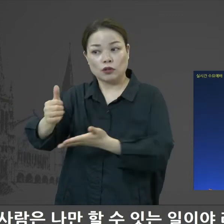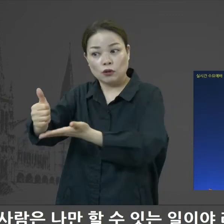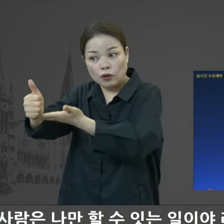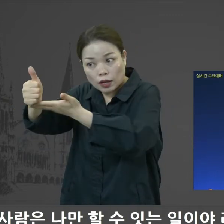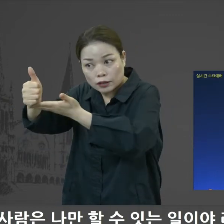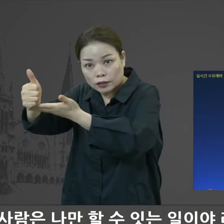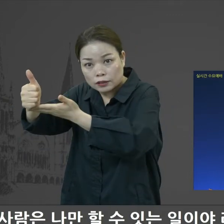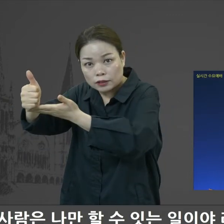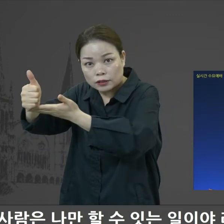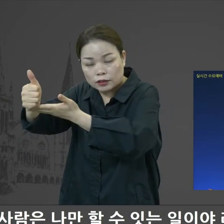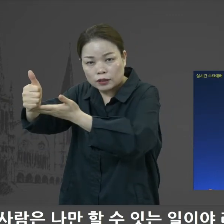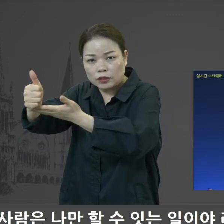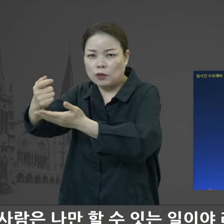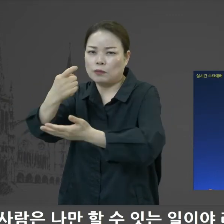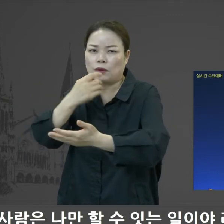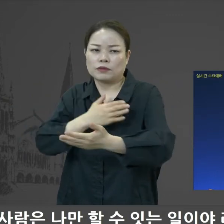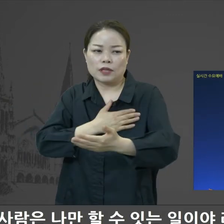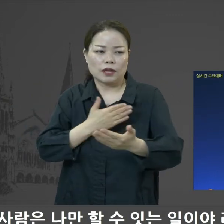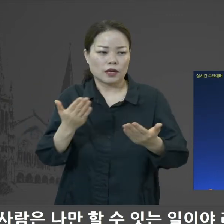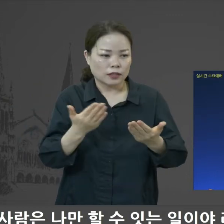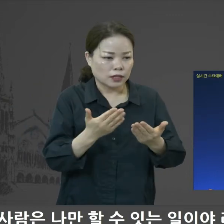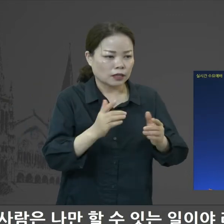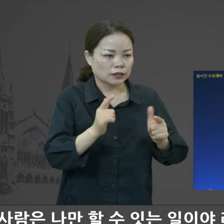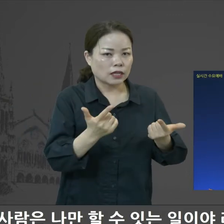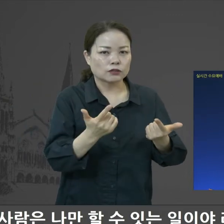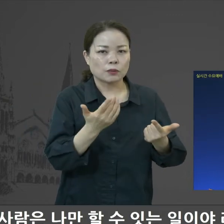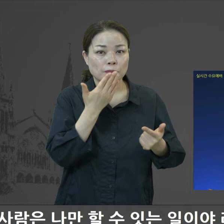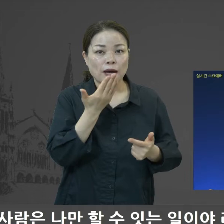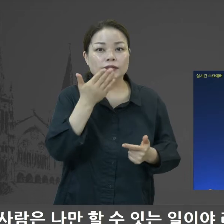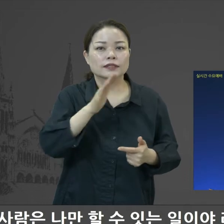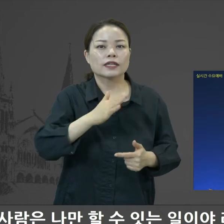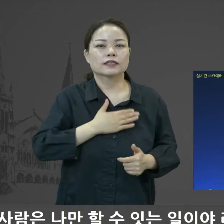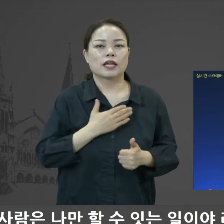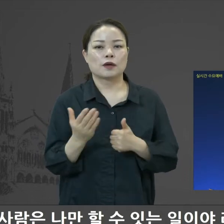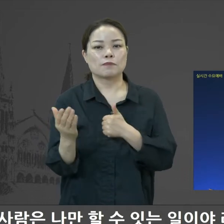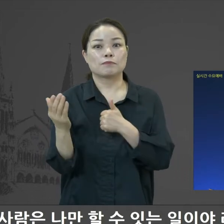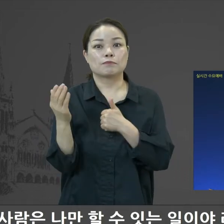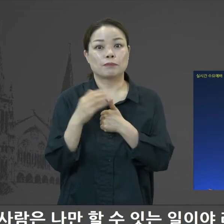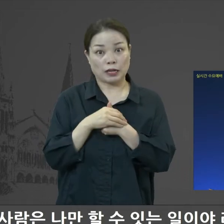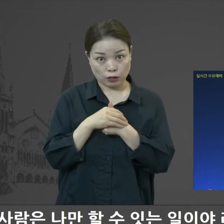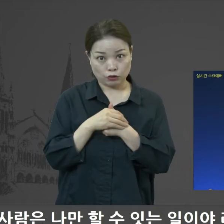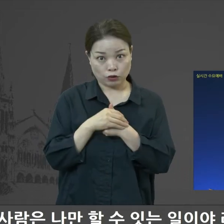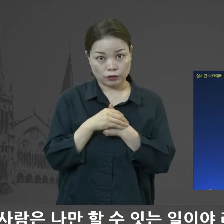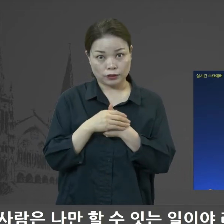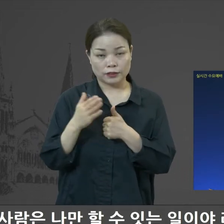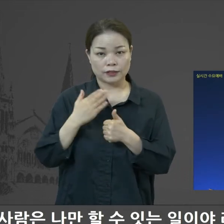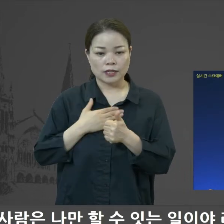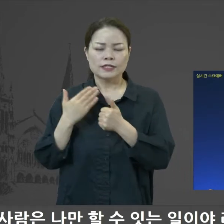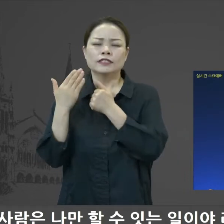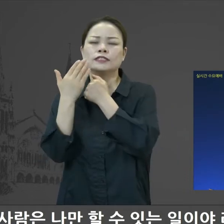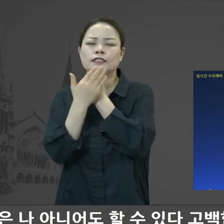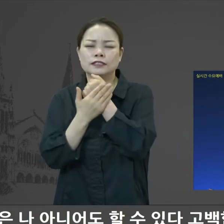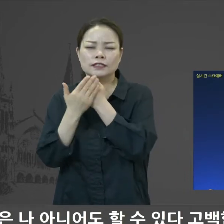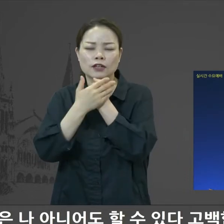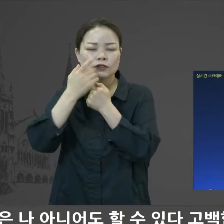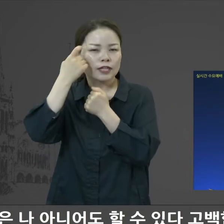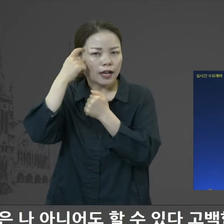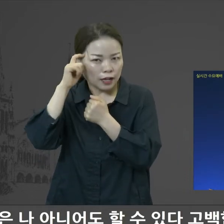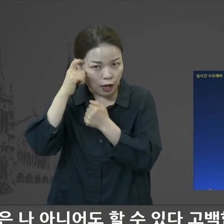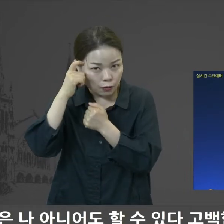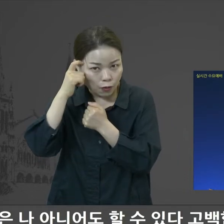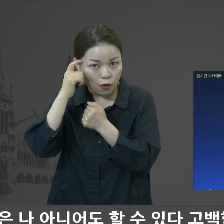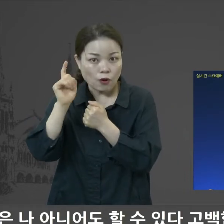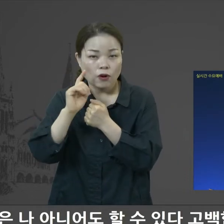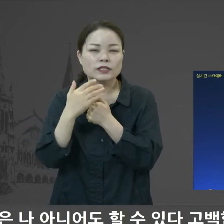배우면 이 일은 내가 아니어도 할 수 있는 일인데 내게 맡겨주셨으니 은혜로 알고,